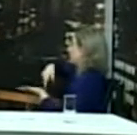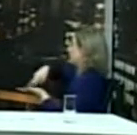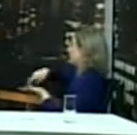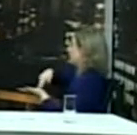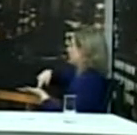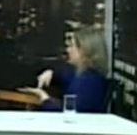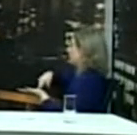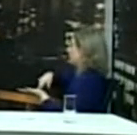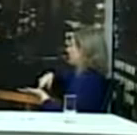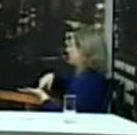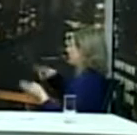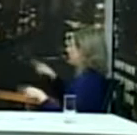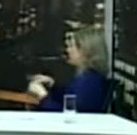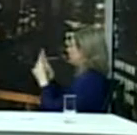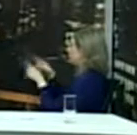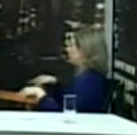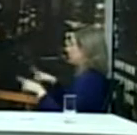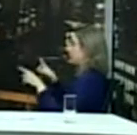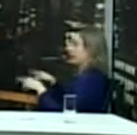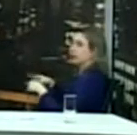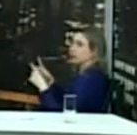dança música alemã.